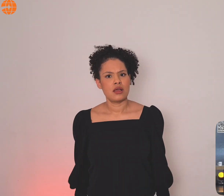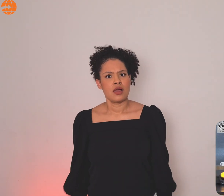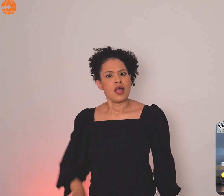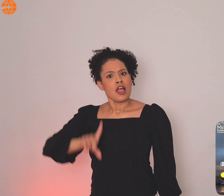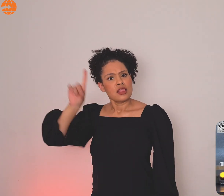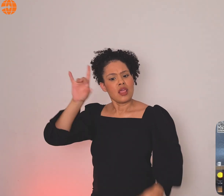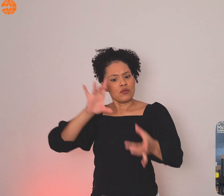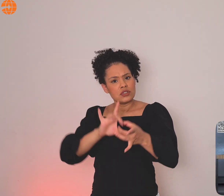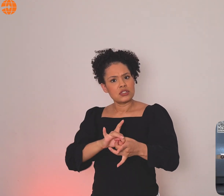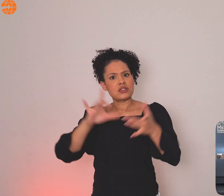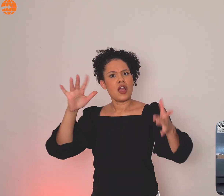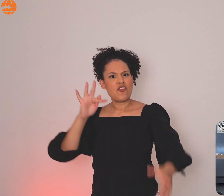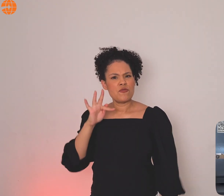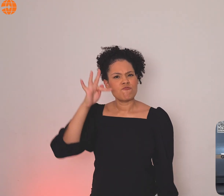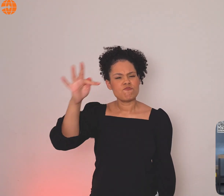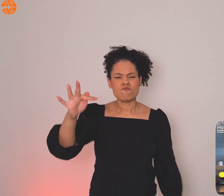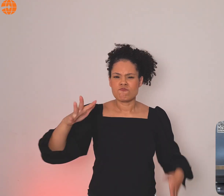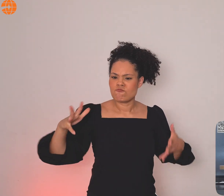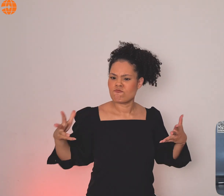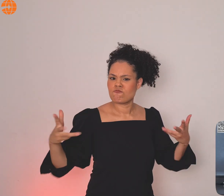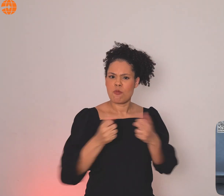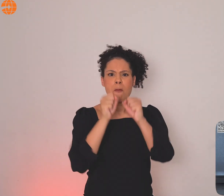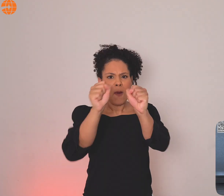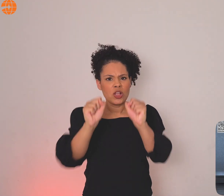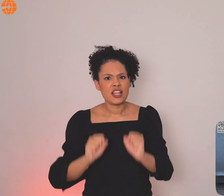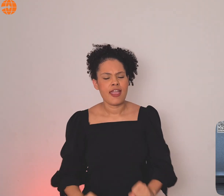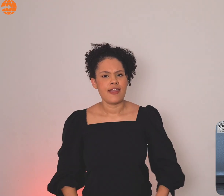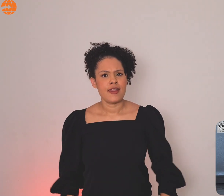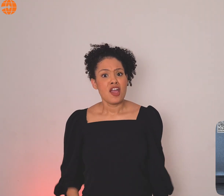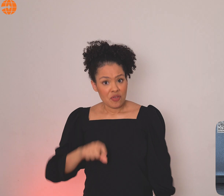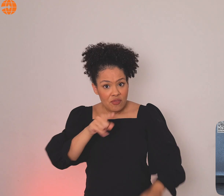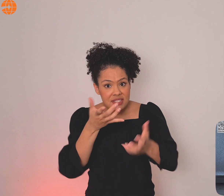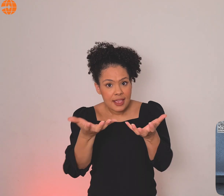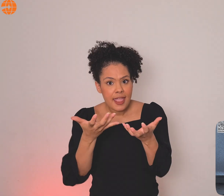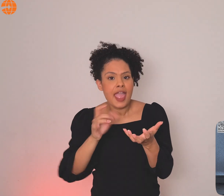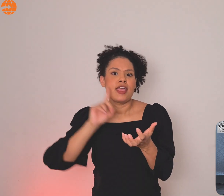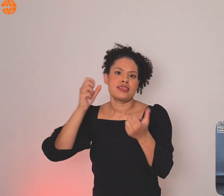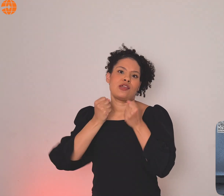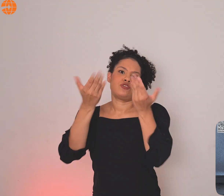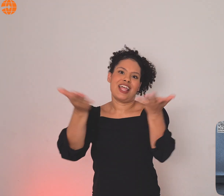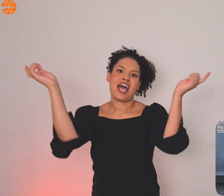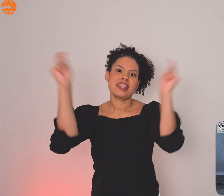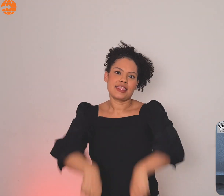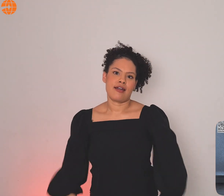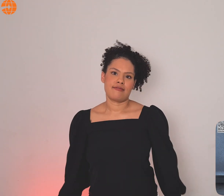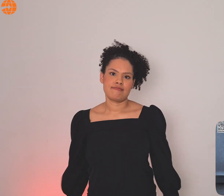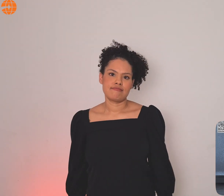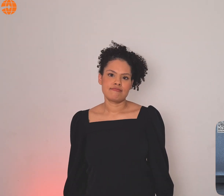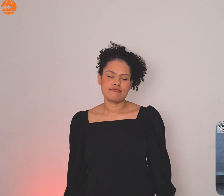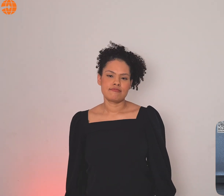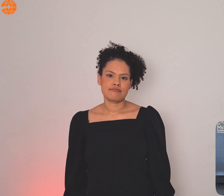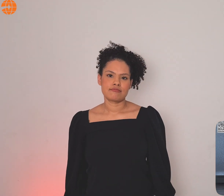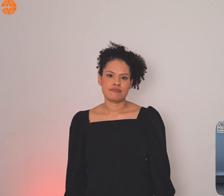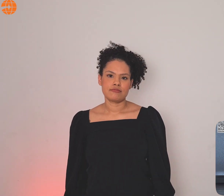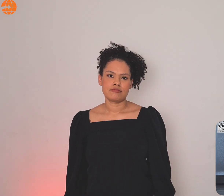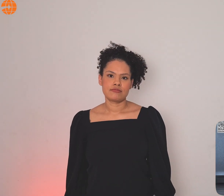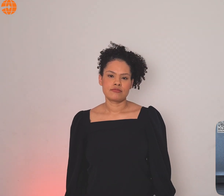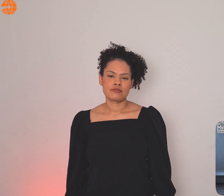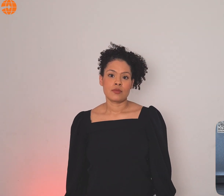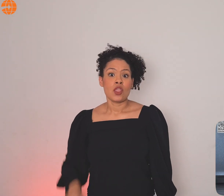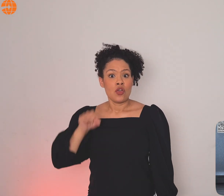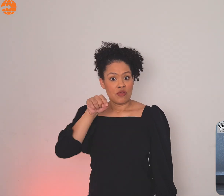Deus só abre grandes destinos para quem decide, eu quero avançar, e não quebrar o